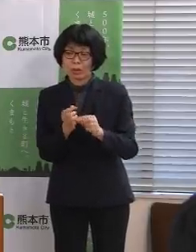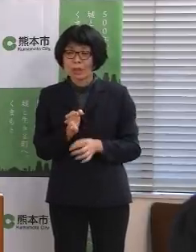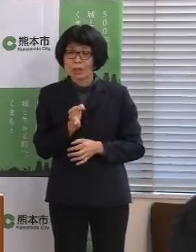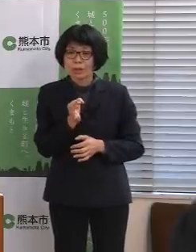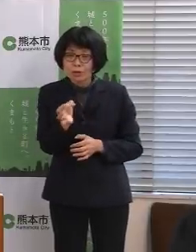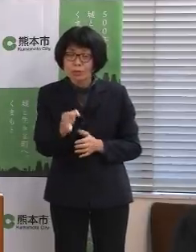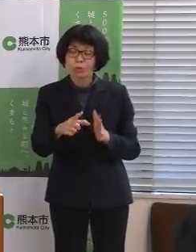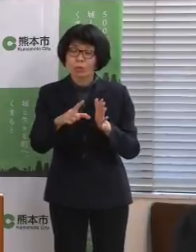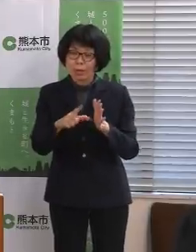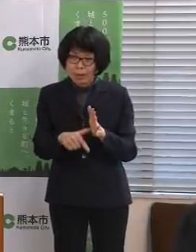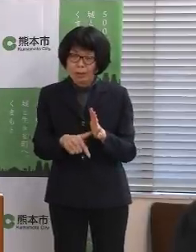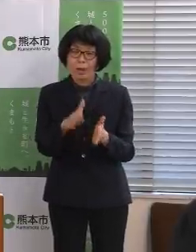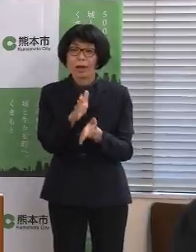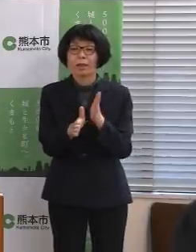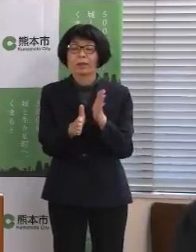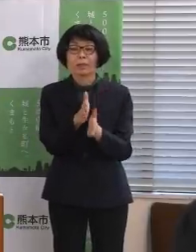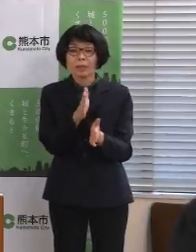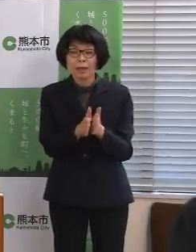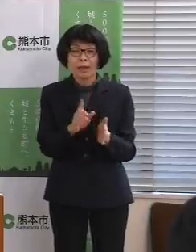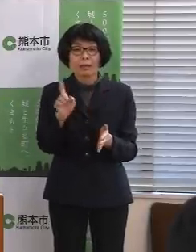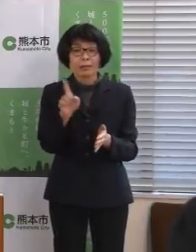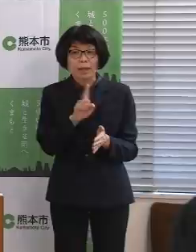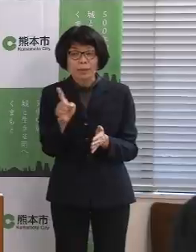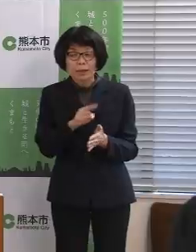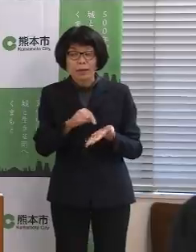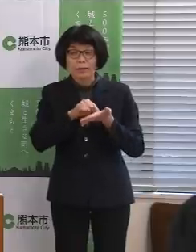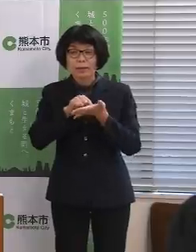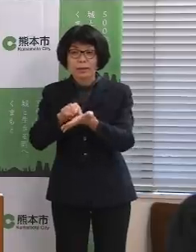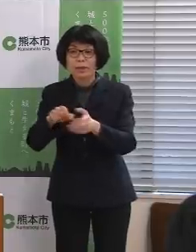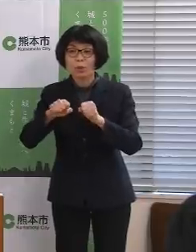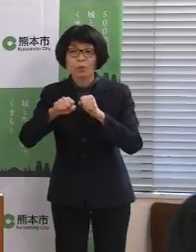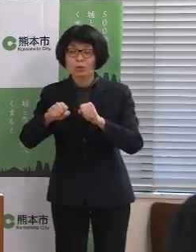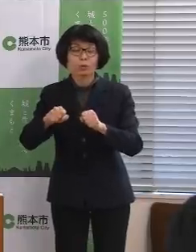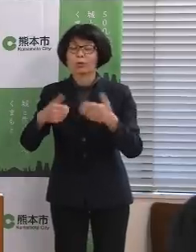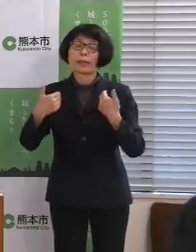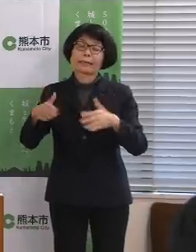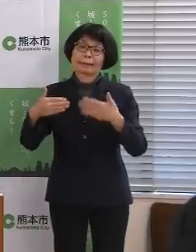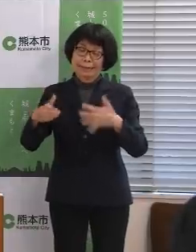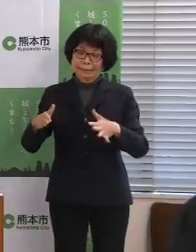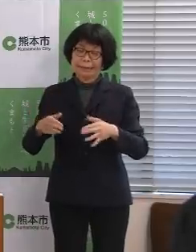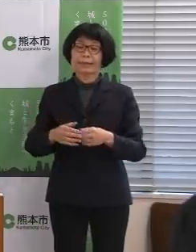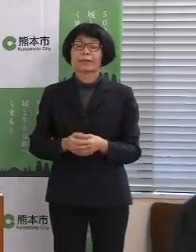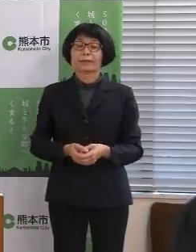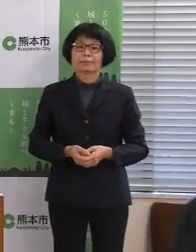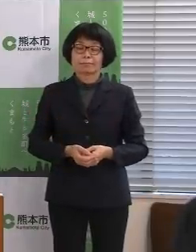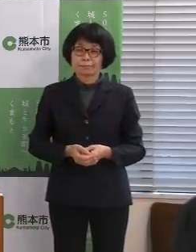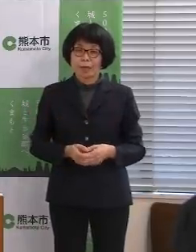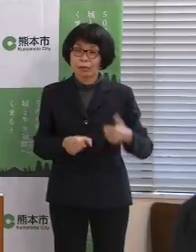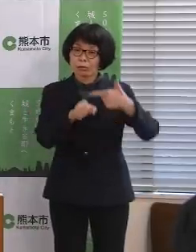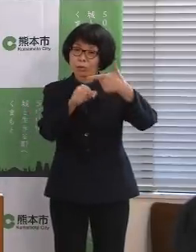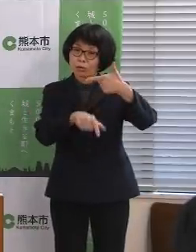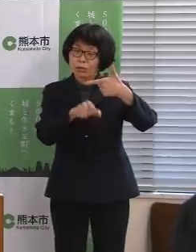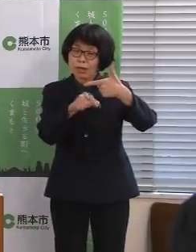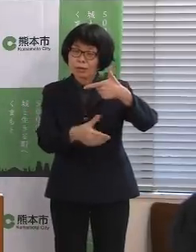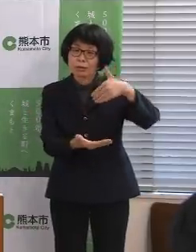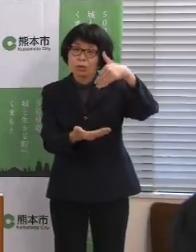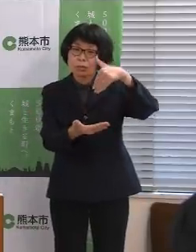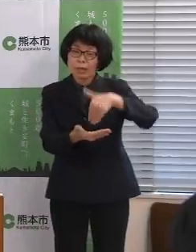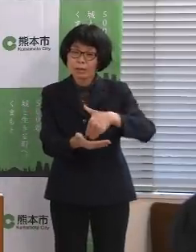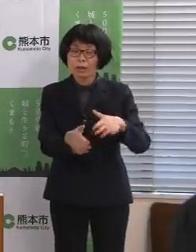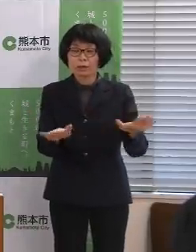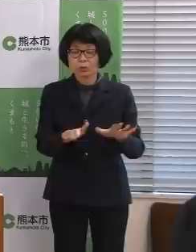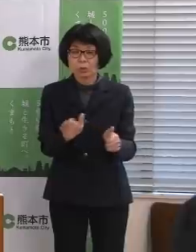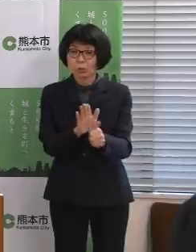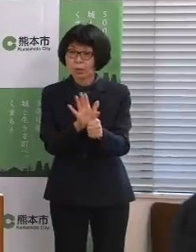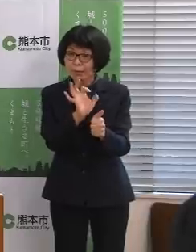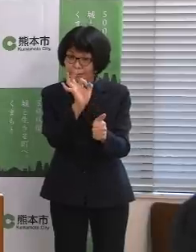っては改めて何か特別に申請をされる必要はございません。6月下旬には児童手